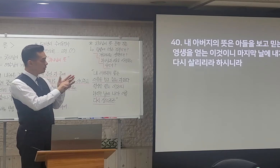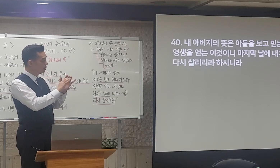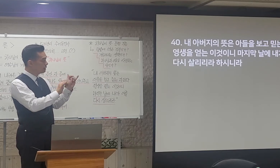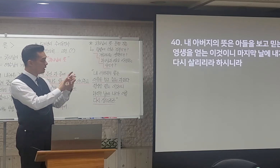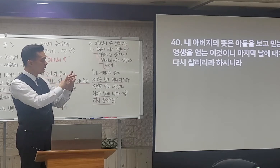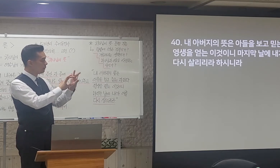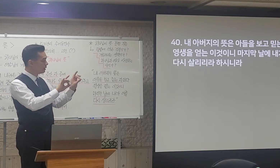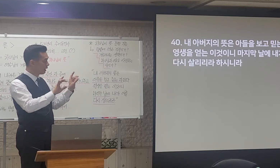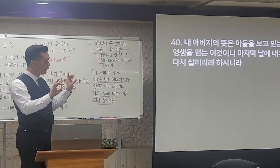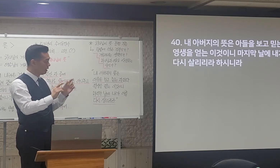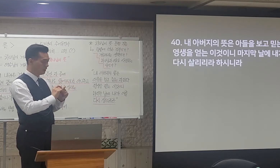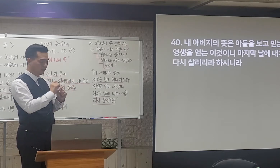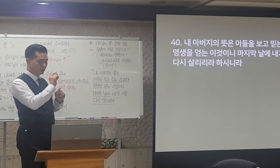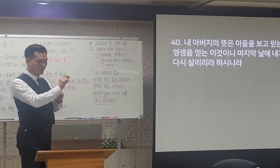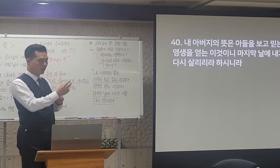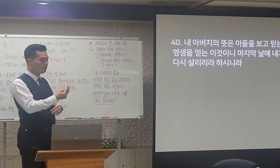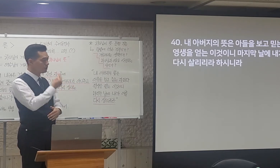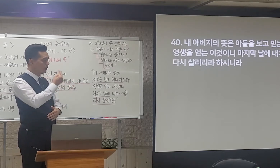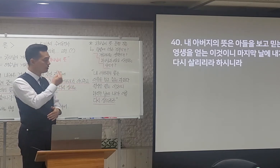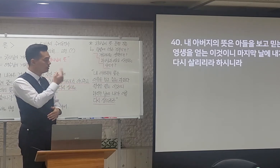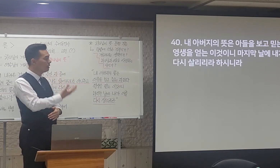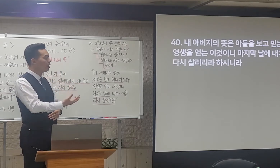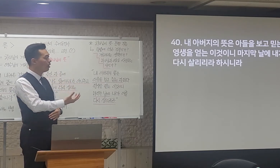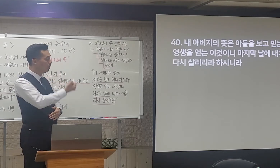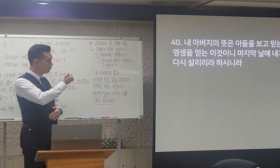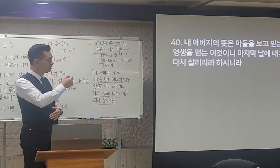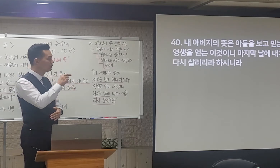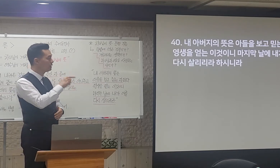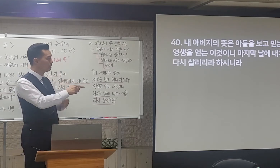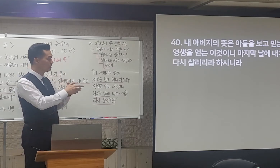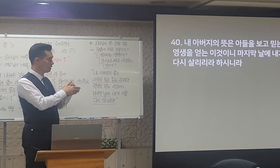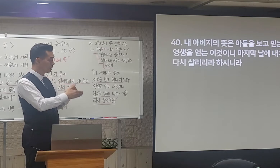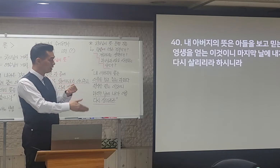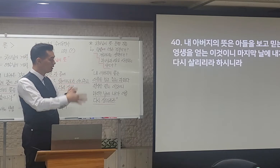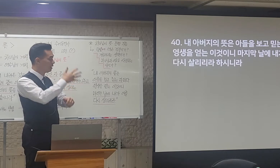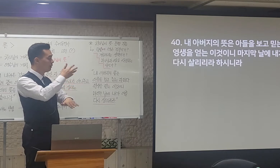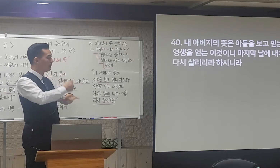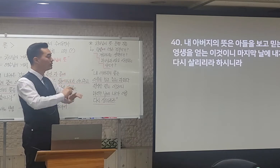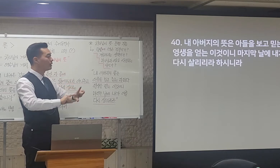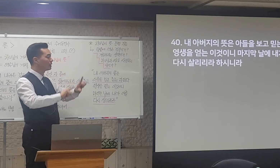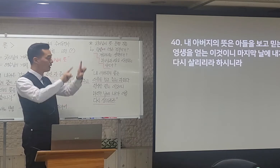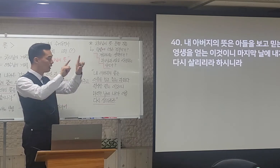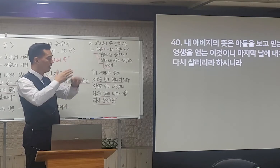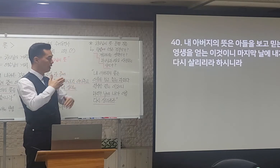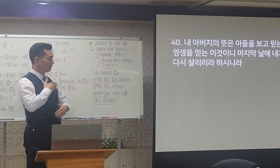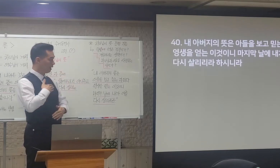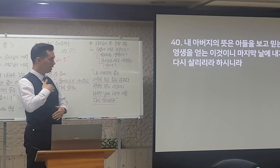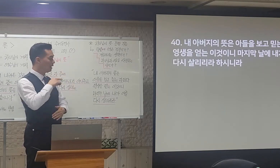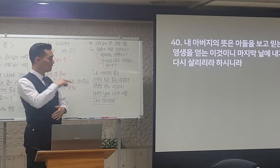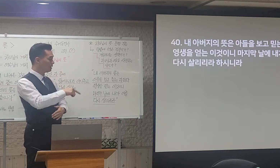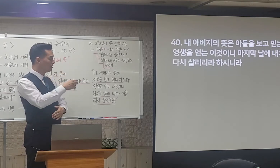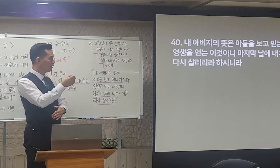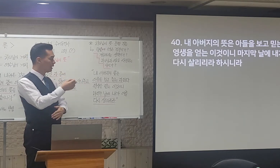믿는 자마다 영생을 얻는 이것이니 마지막 날에 내가 이를